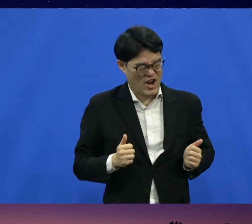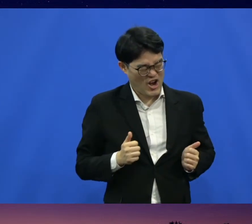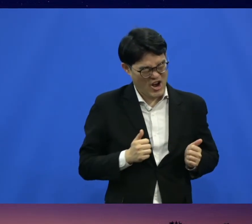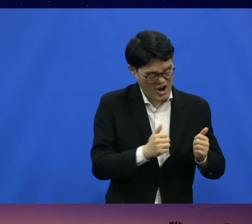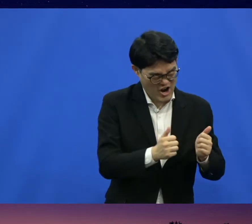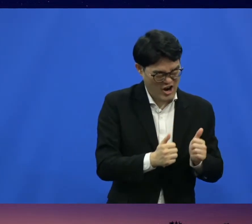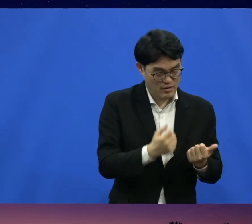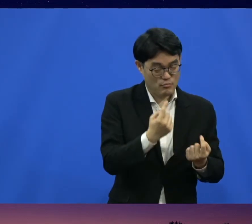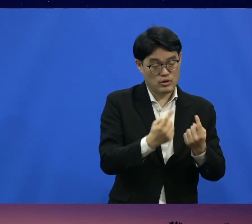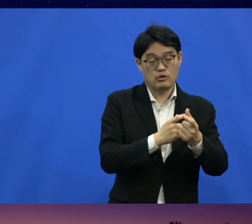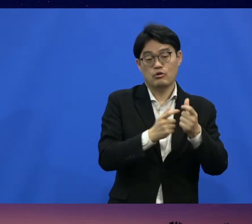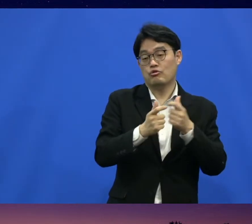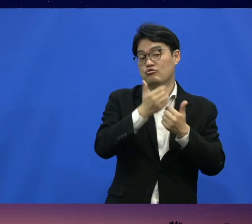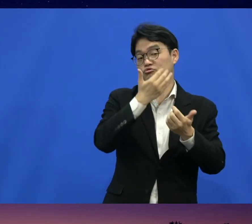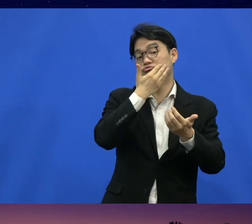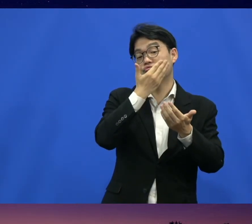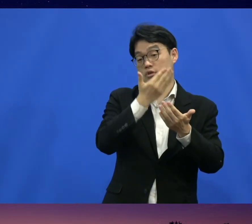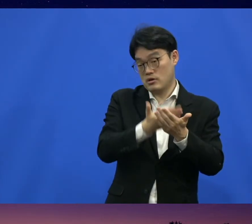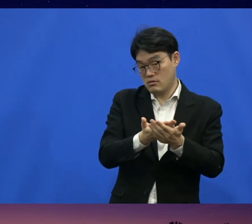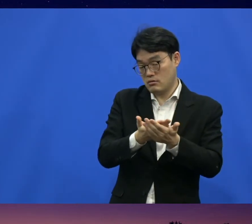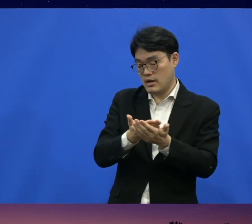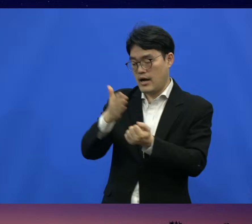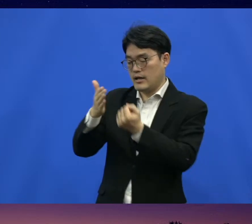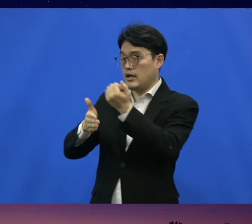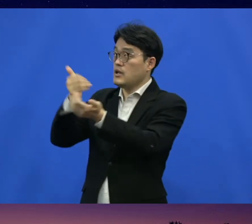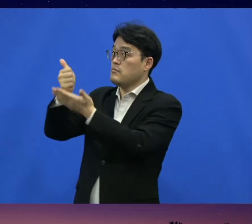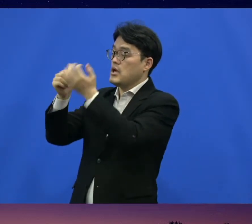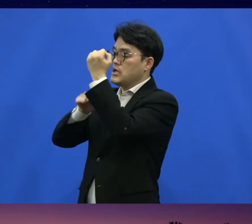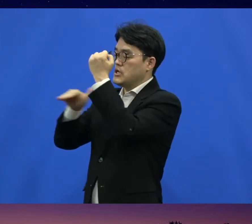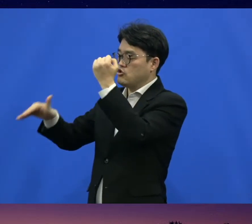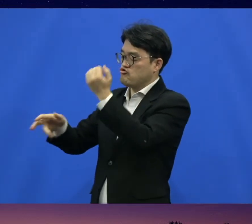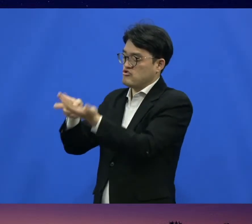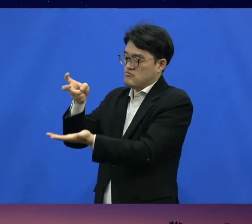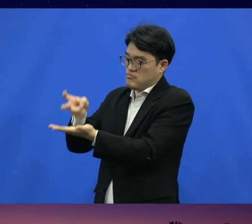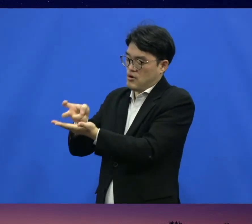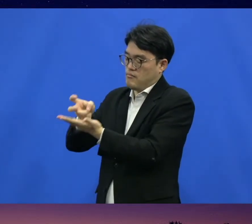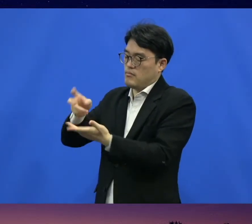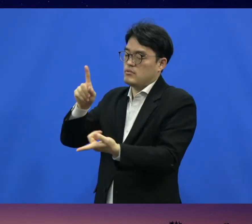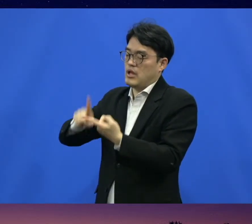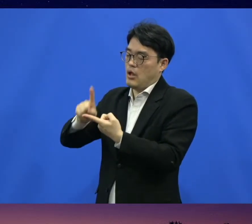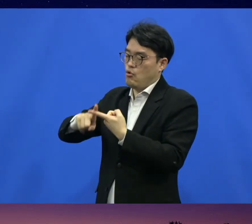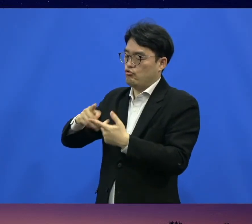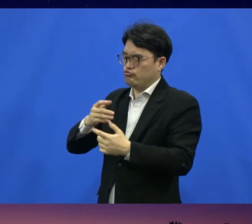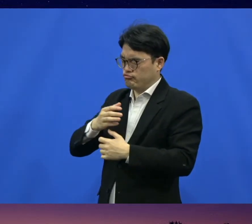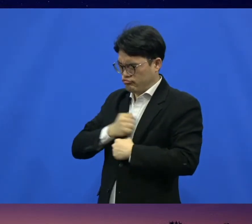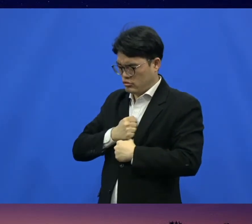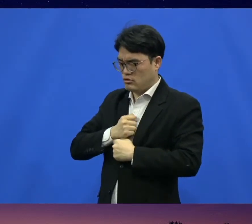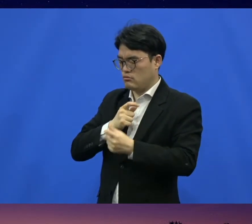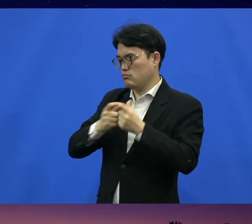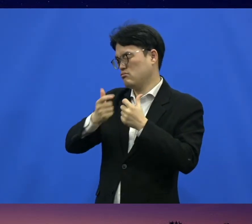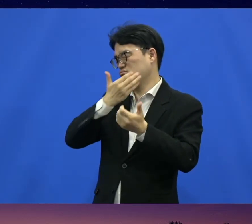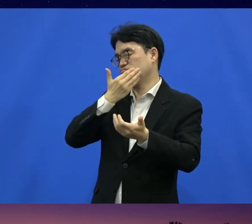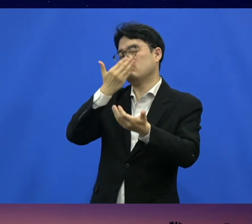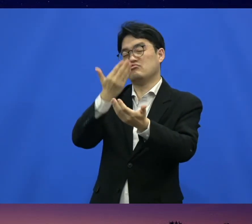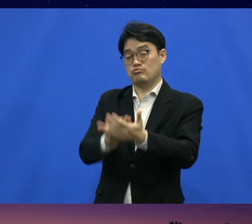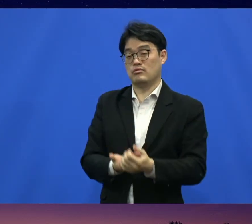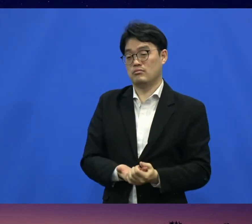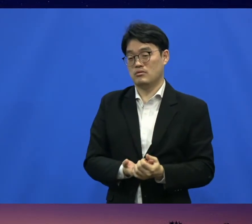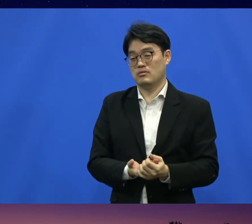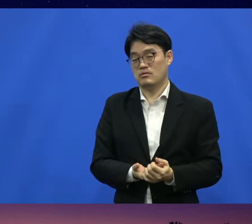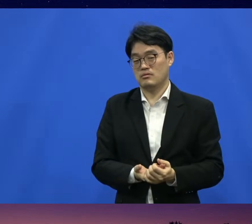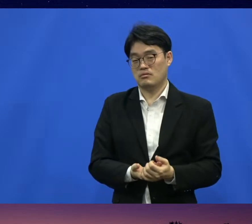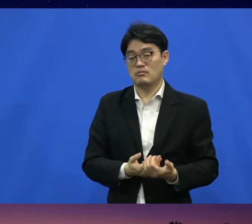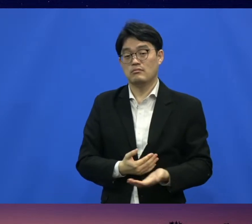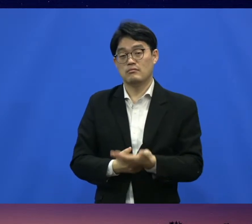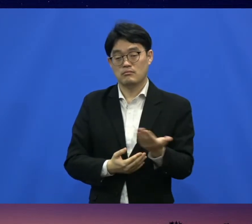열심보다 더 중요한 게 있어요. 여러분, 잘못된 열심은 그냥 가만히 있는 것보다 더 위험한